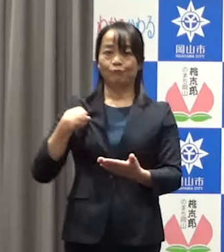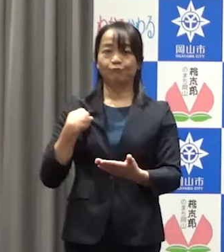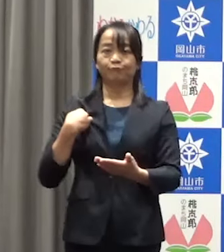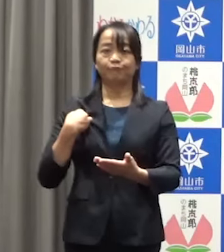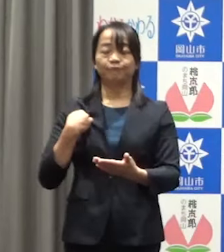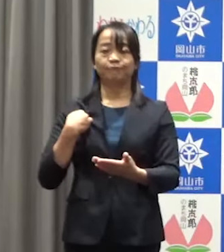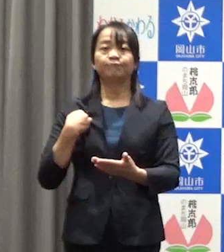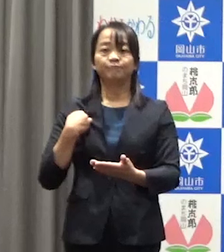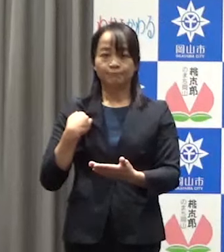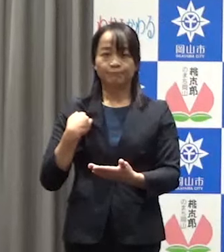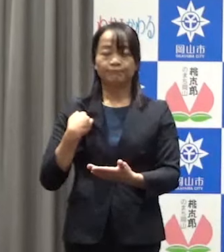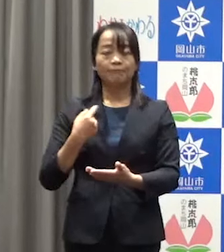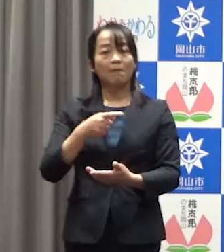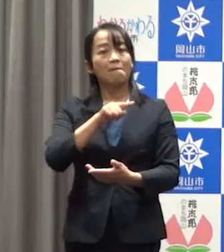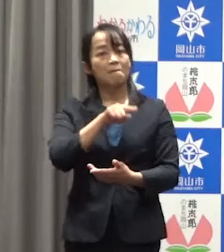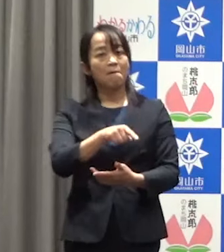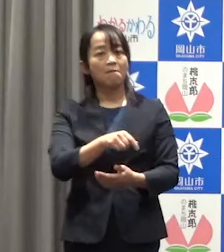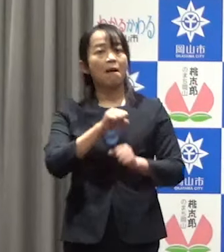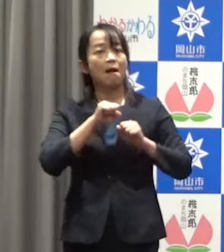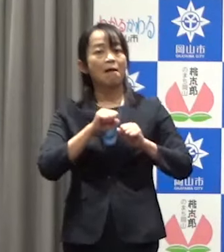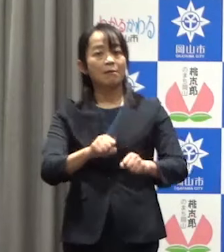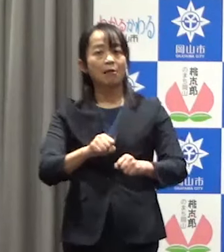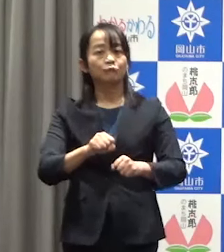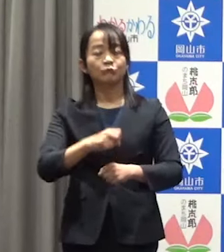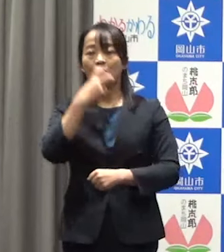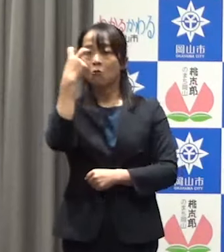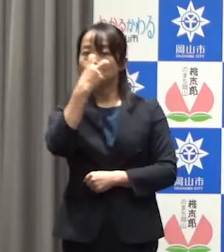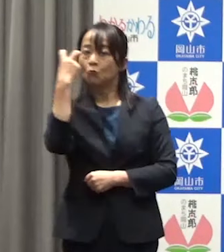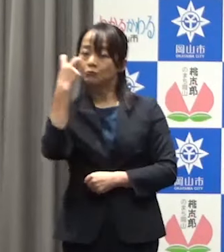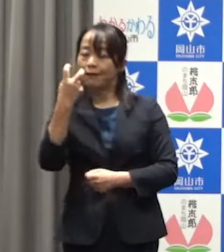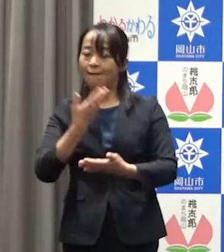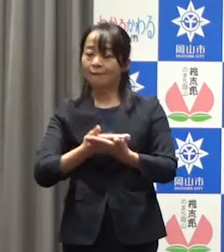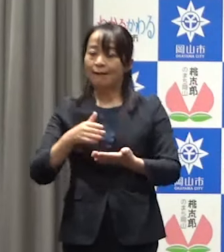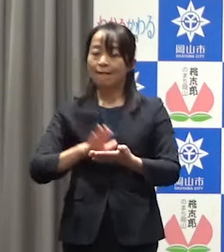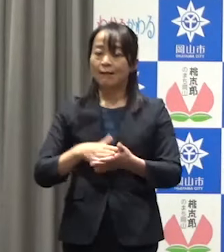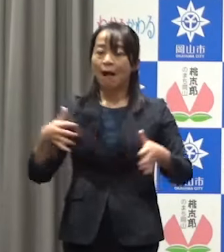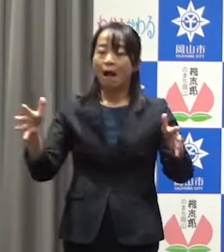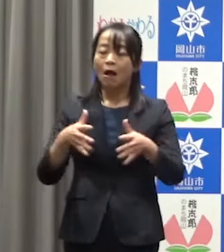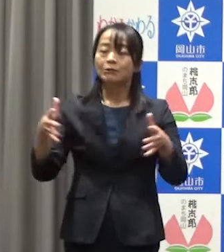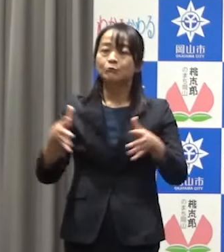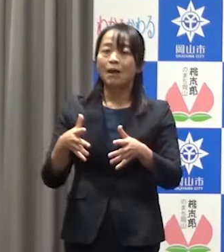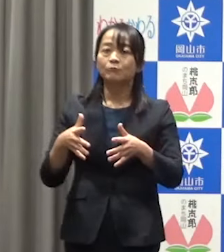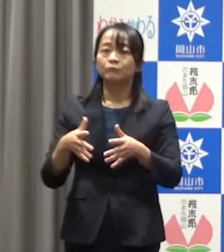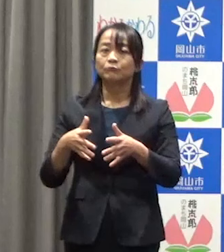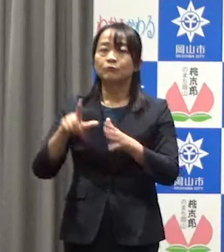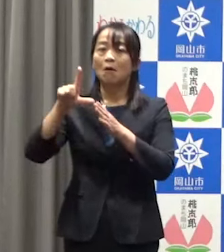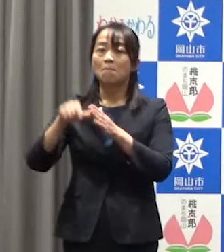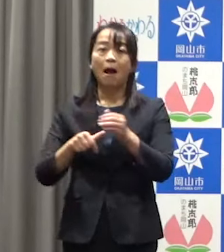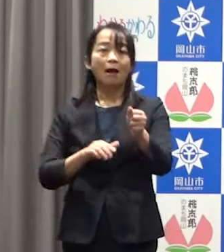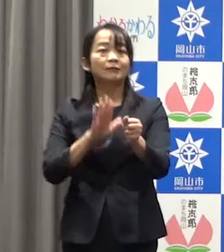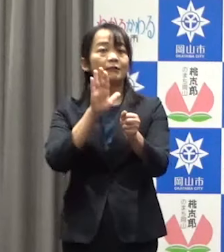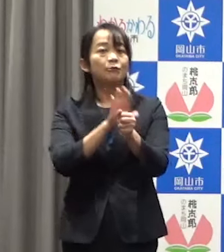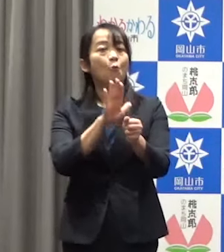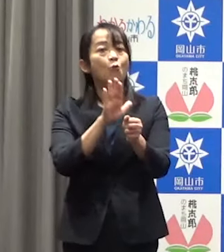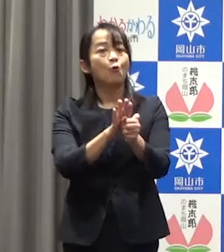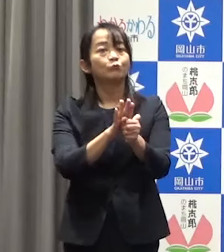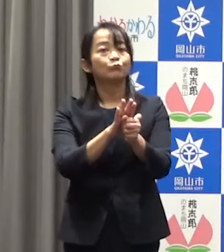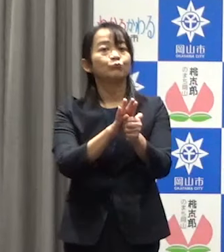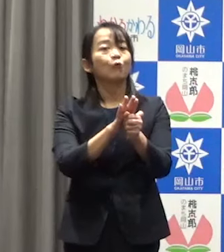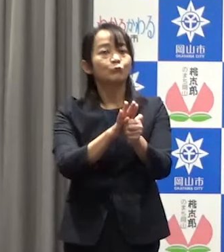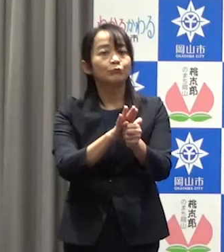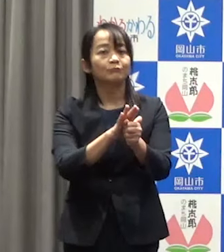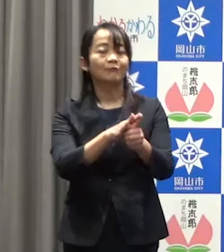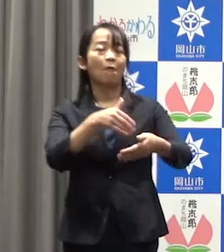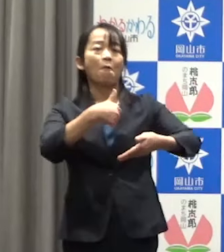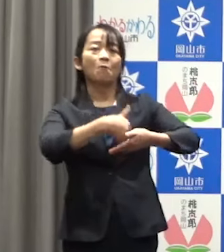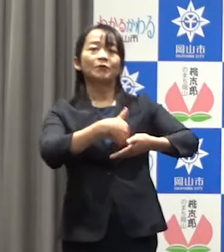OECD が実施する調査やデータ収集への協力が求められております。次